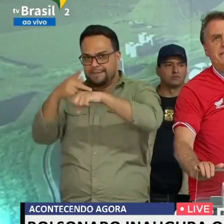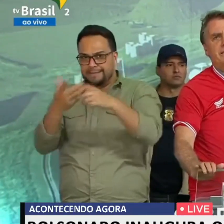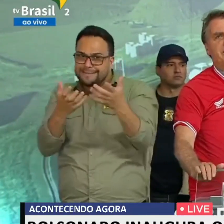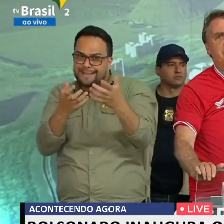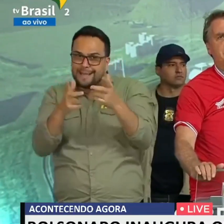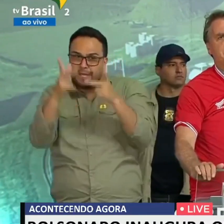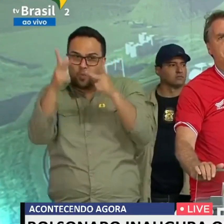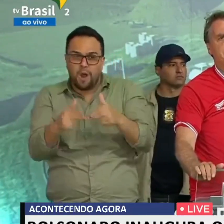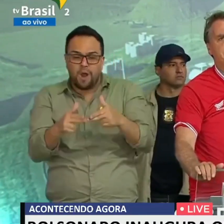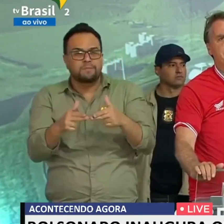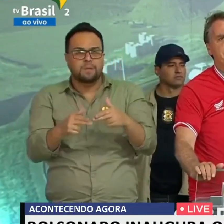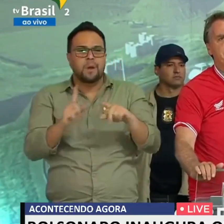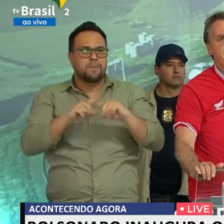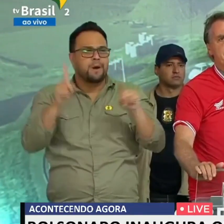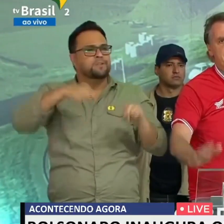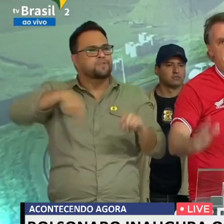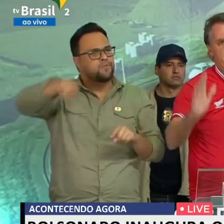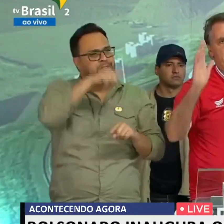Podem ter certeza.